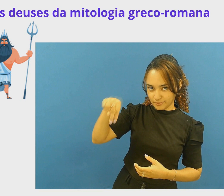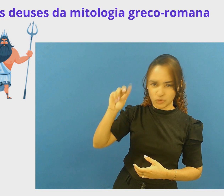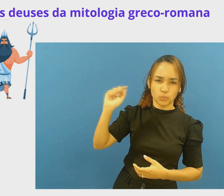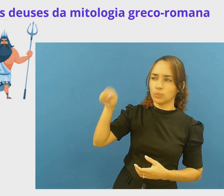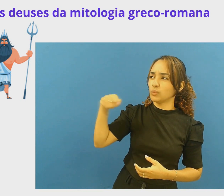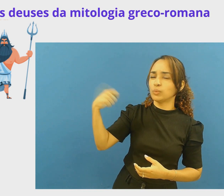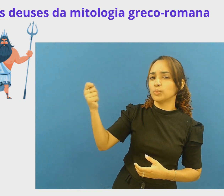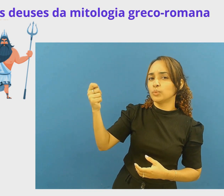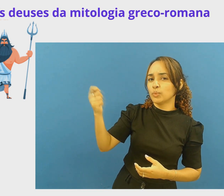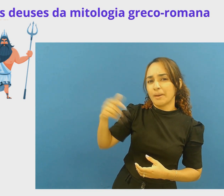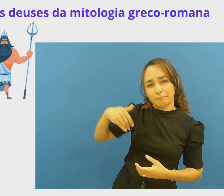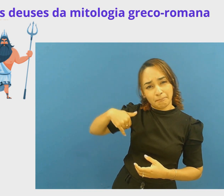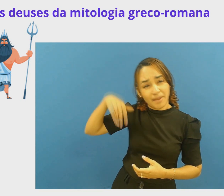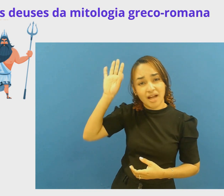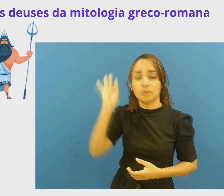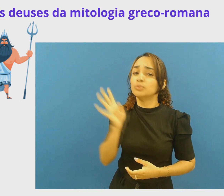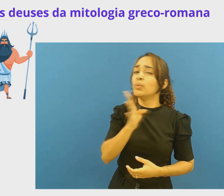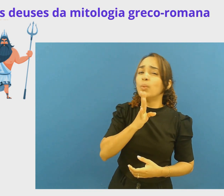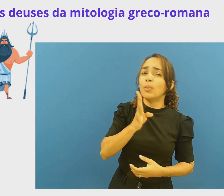É o Poseidon.